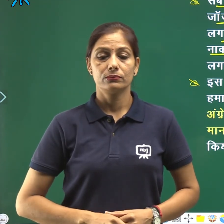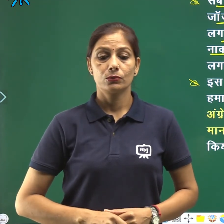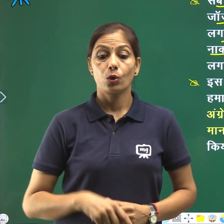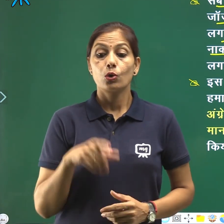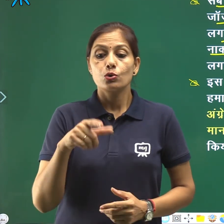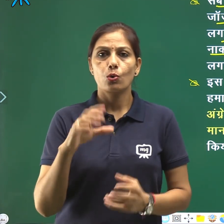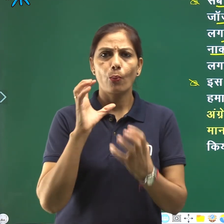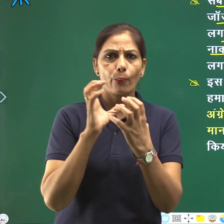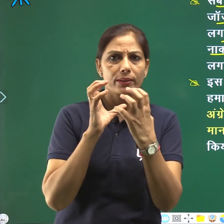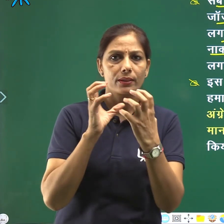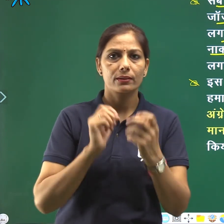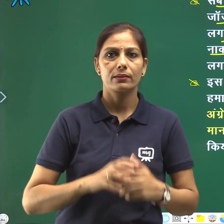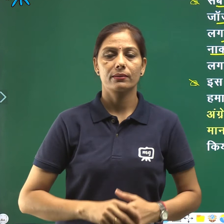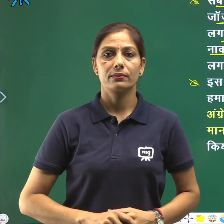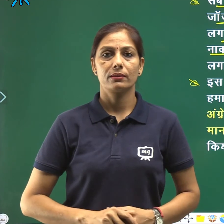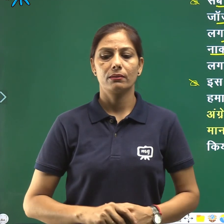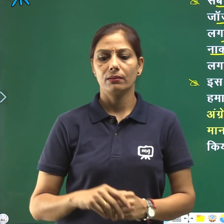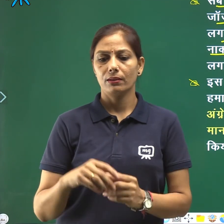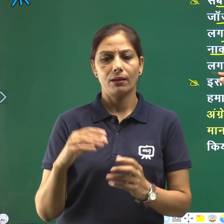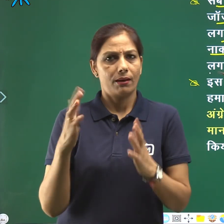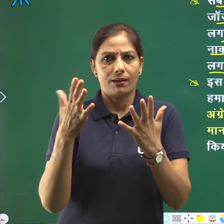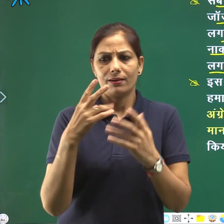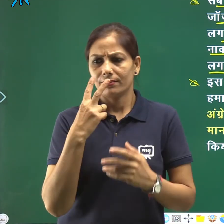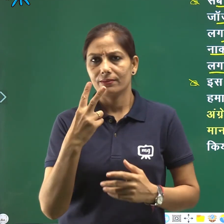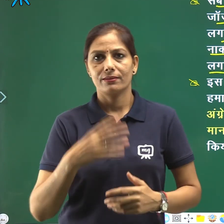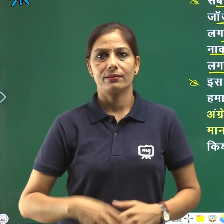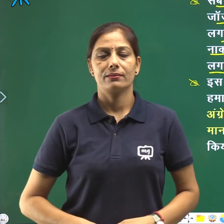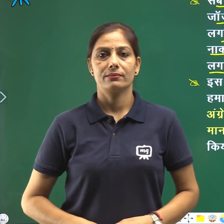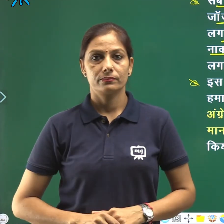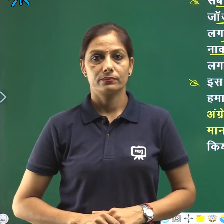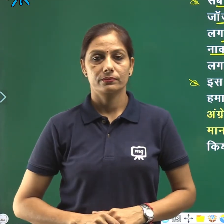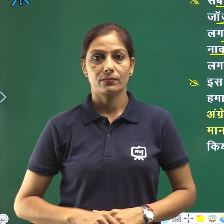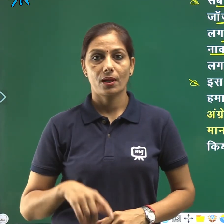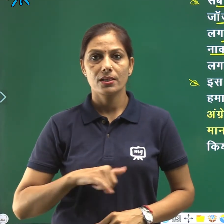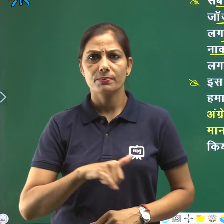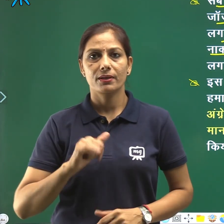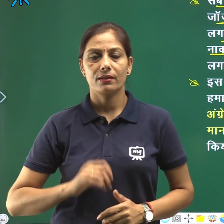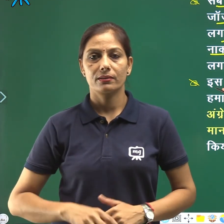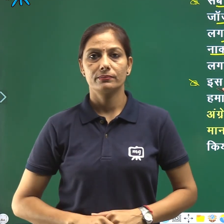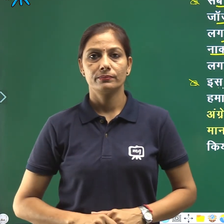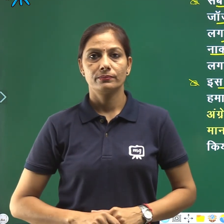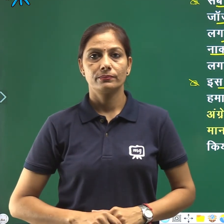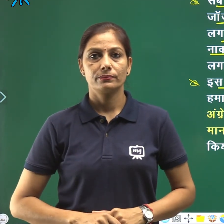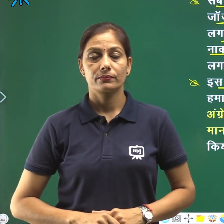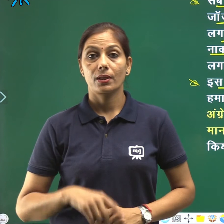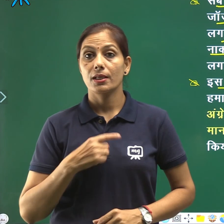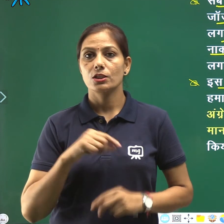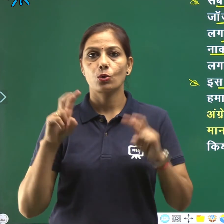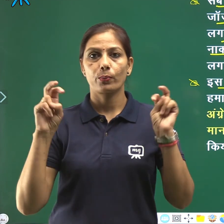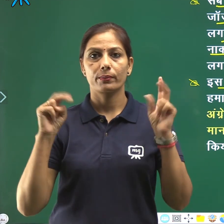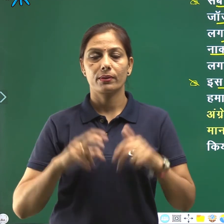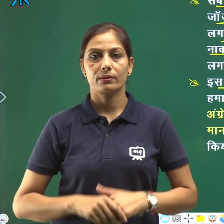जो पत्थर की नहीं लगती। इस प्रकार इस अध्याय